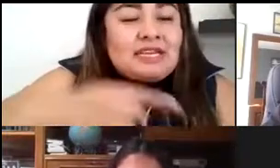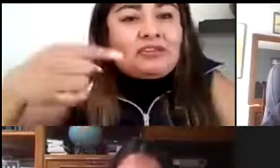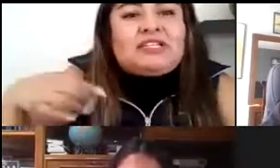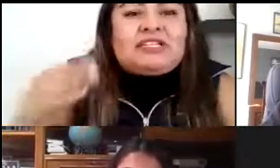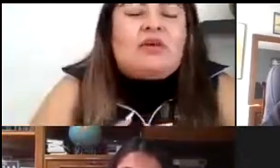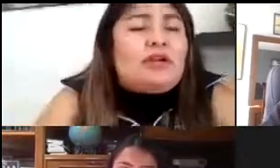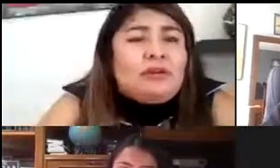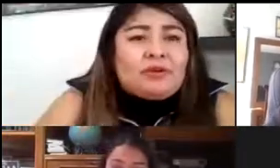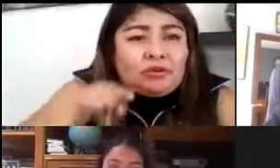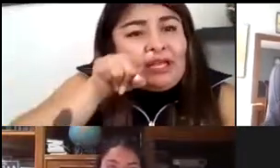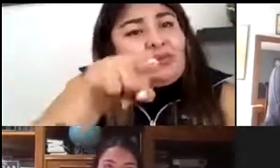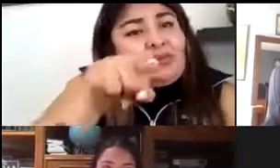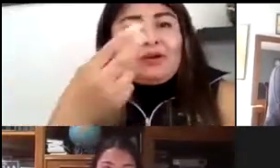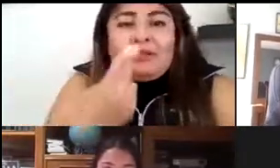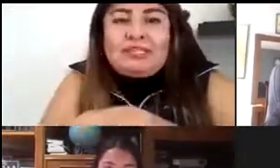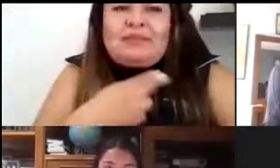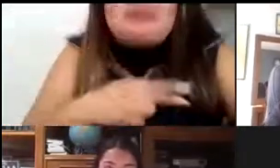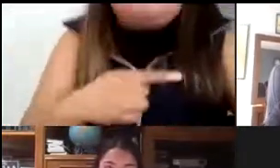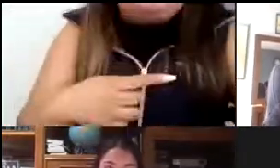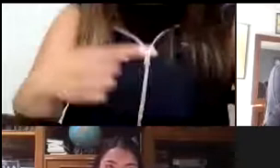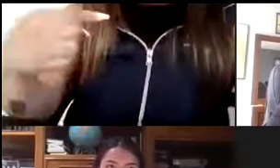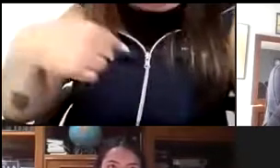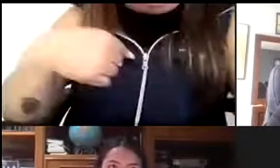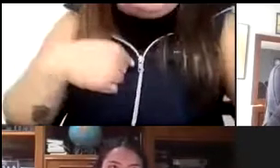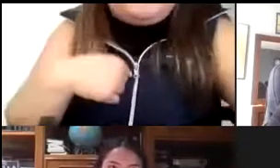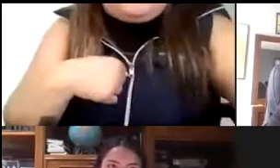señas. Entonces, si cuando a mí me preguntan, ¿tú cómo te llamas?